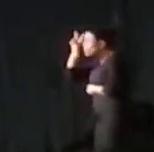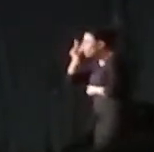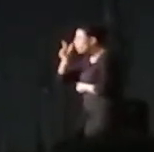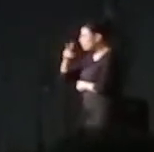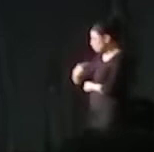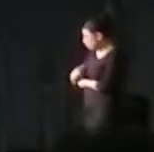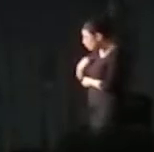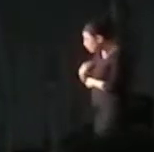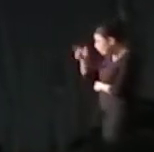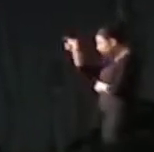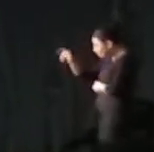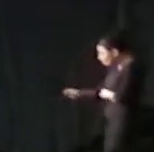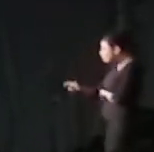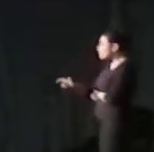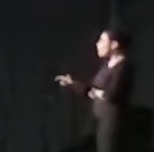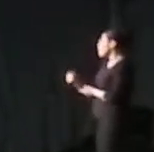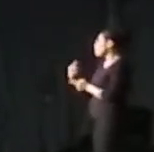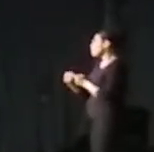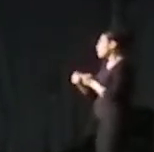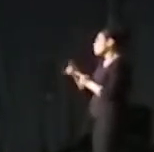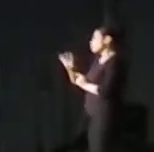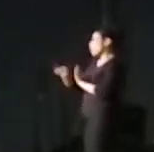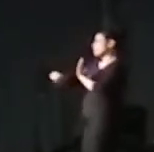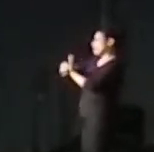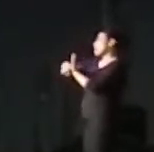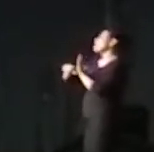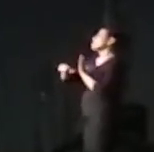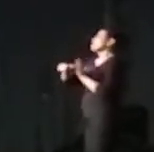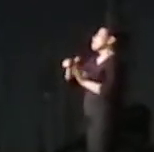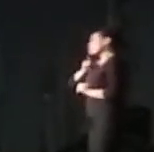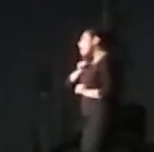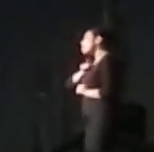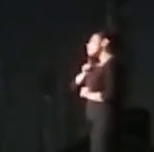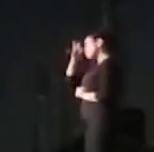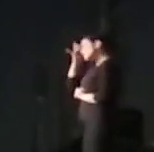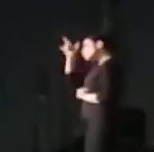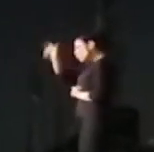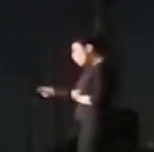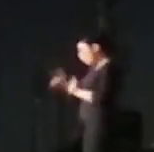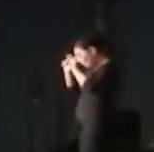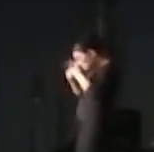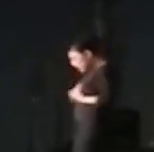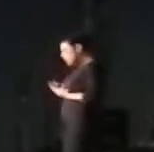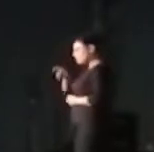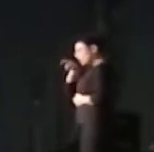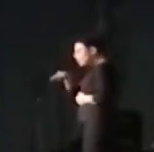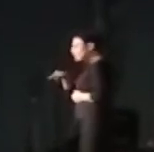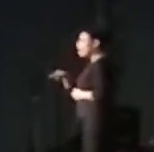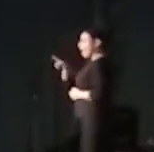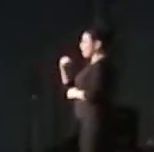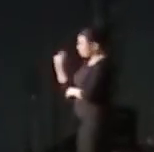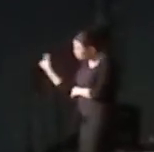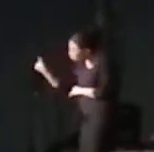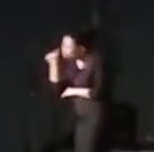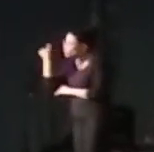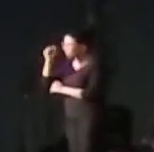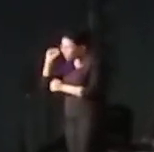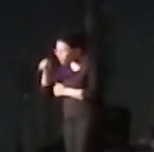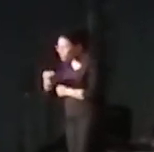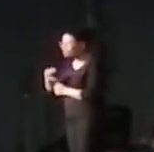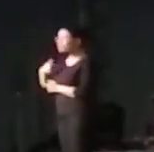pessoa que está ali, que ali não é simplesmente um assassino, tem toda a sua história de vida. Não, é uma pessoa, acho que isso é super importante. Porque assim,